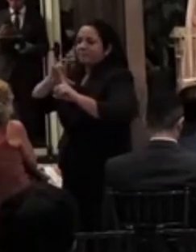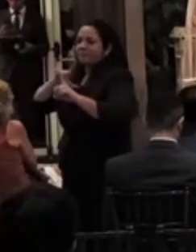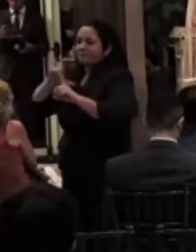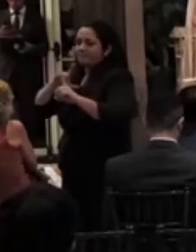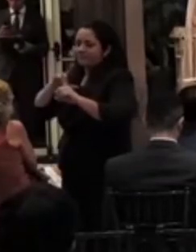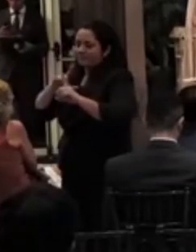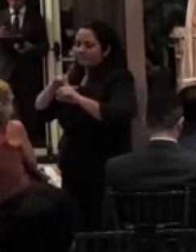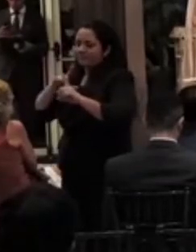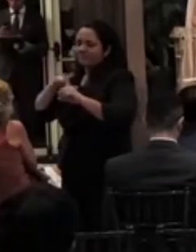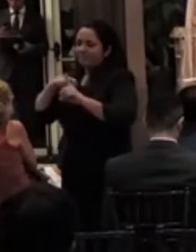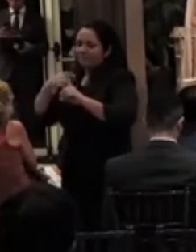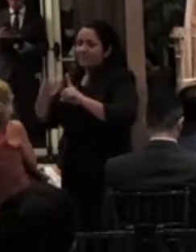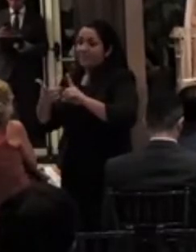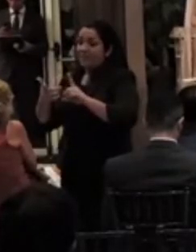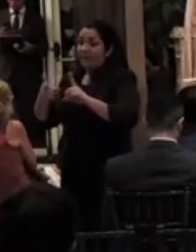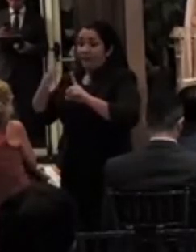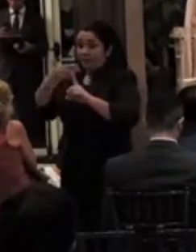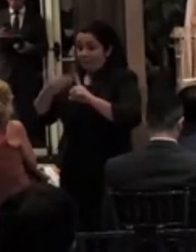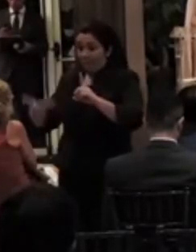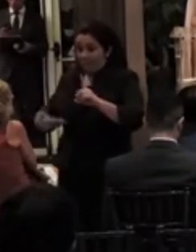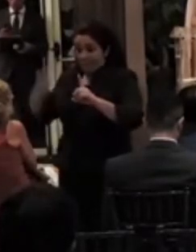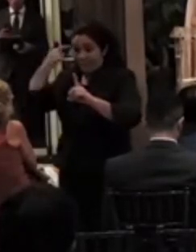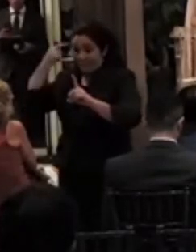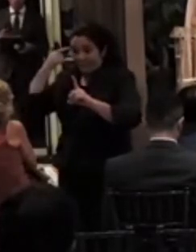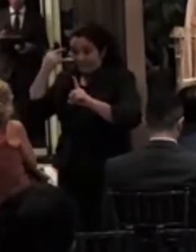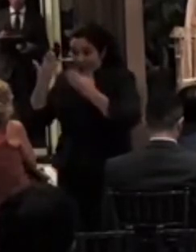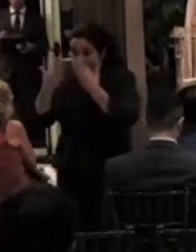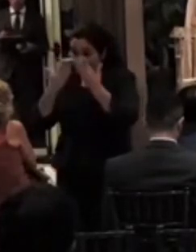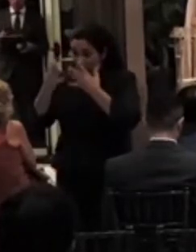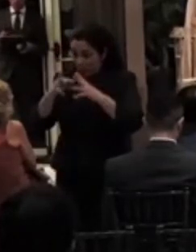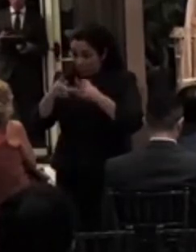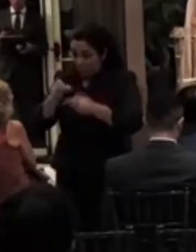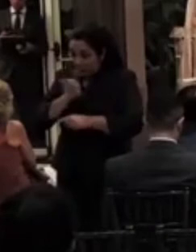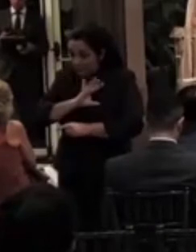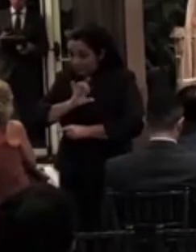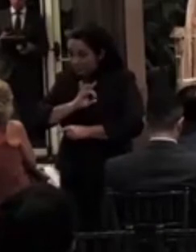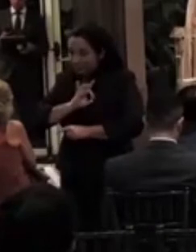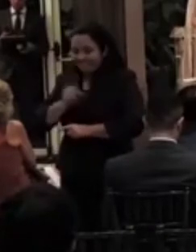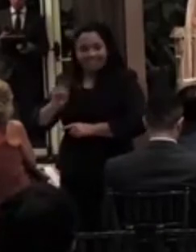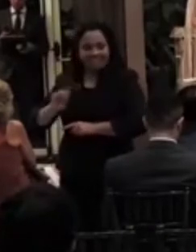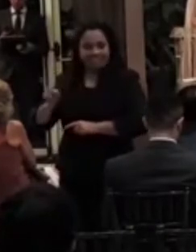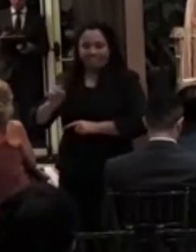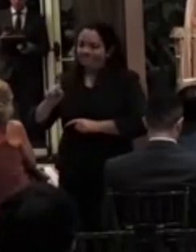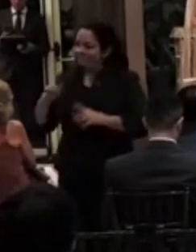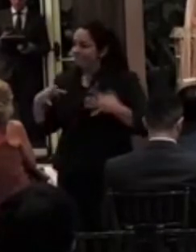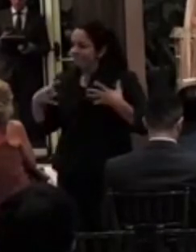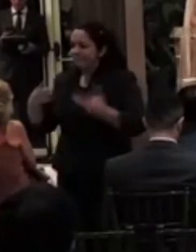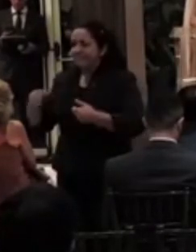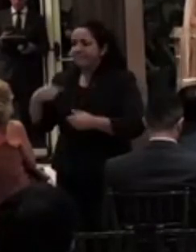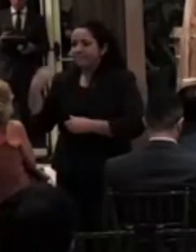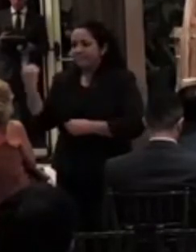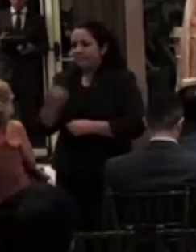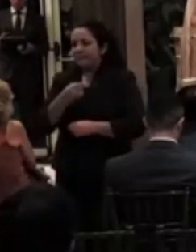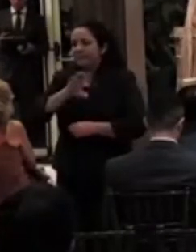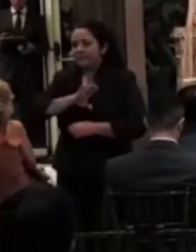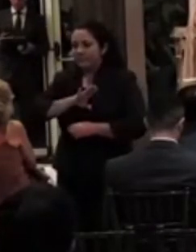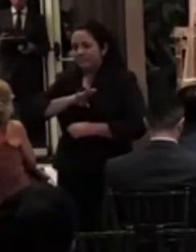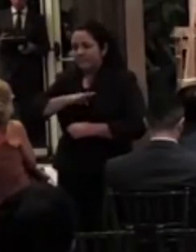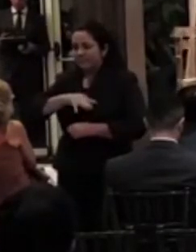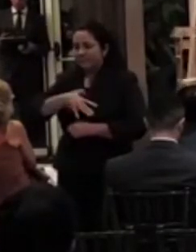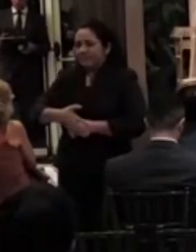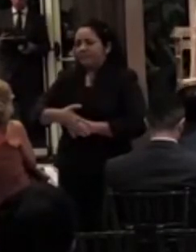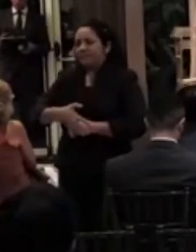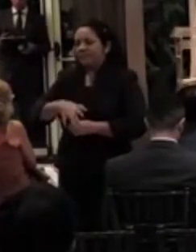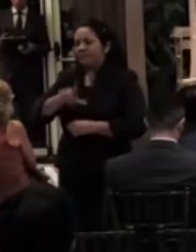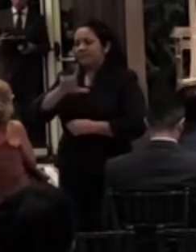tivesse medo, que tivéssemos medo, mas nós fomos coragem. Quiseram nos dividir,